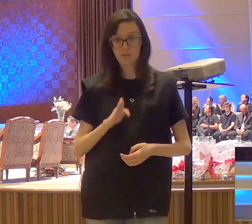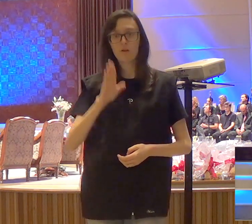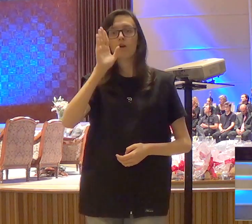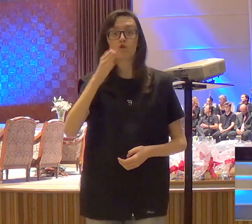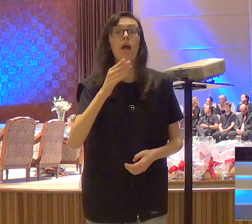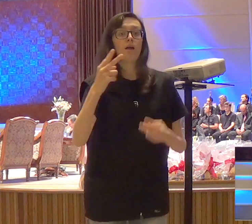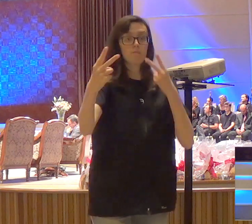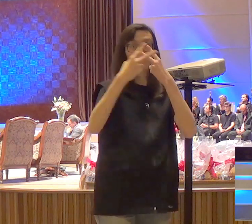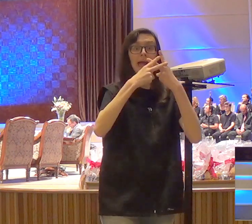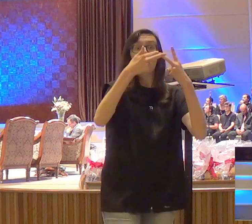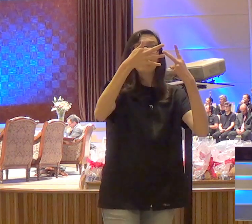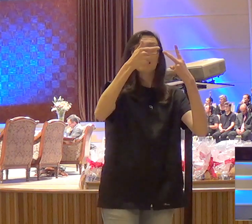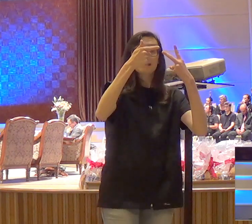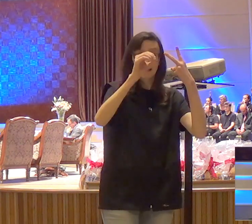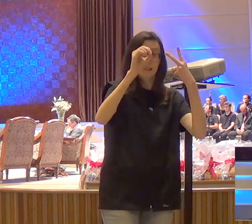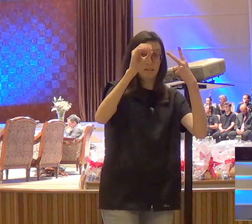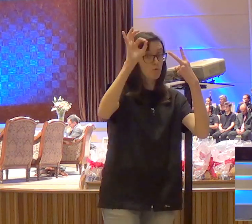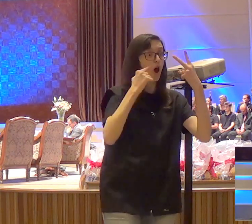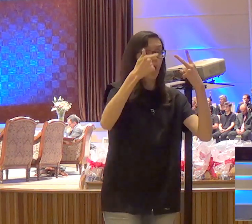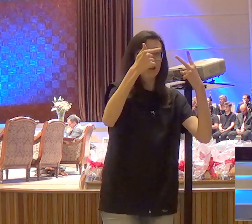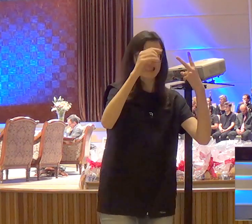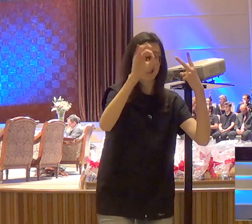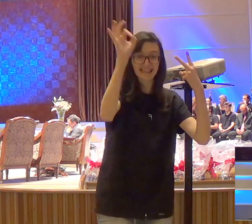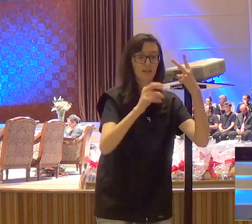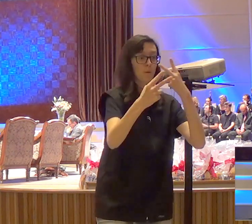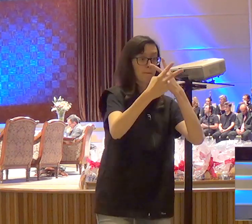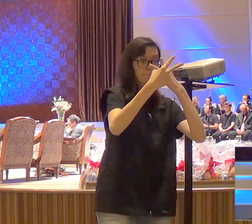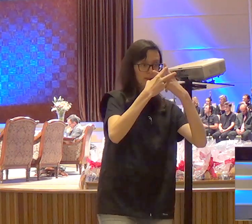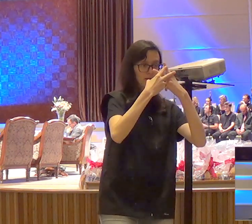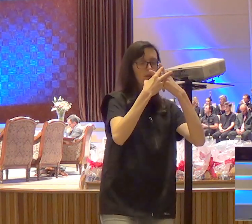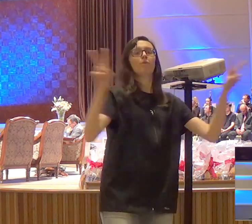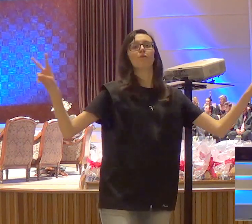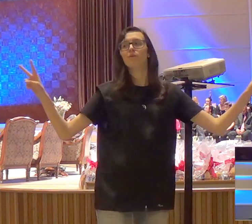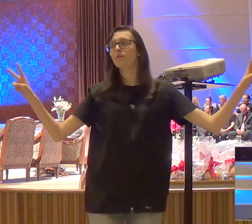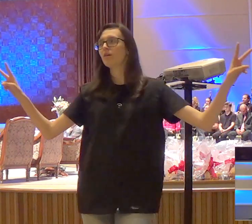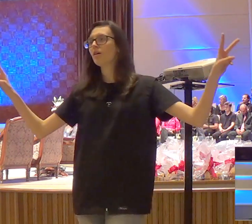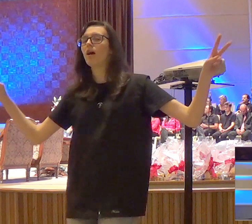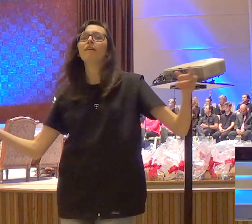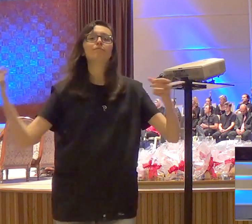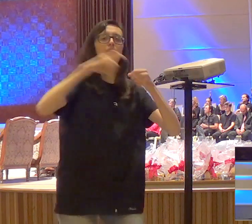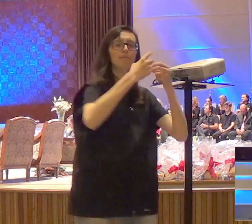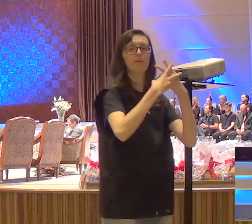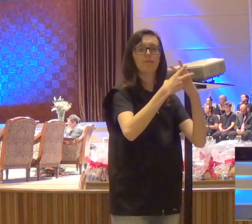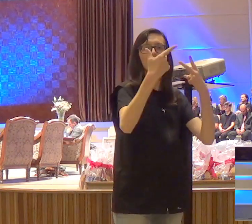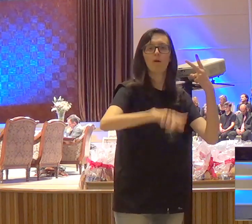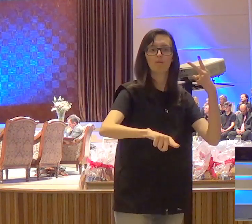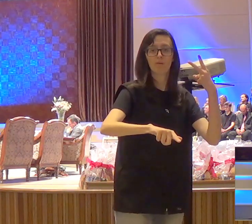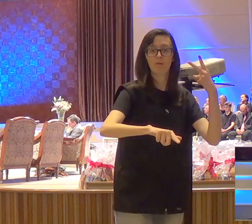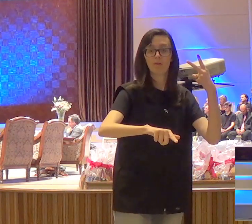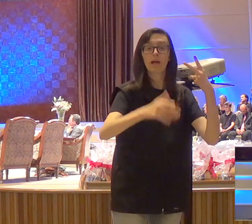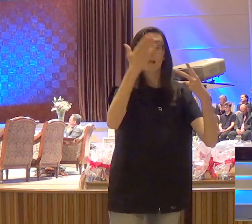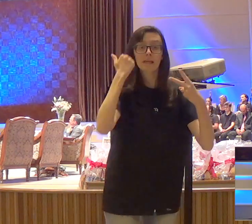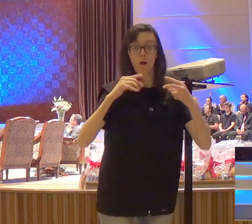prisão, saíram e retornam para a prisão. You have the fourth largest prison population in the world. Nós somos a quarta